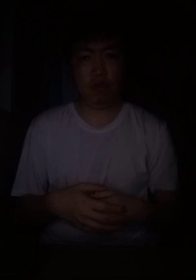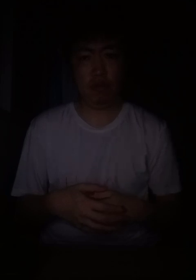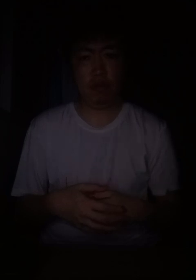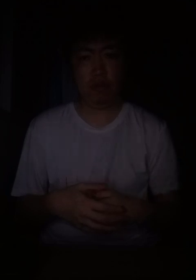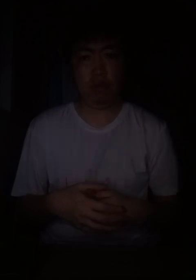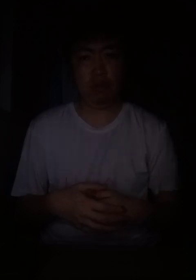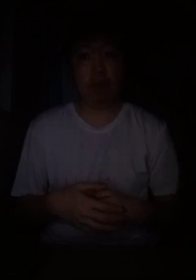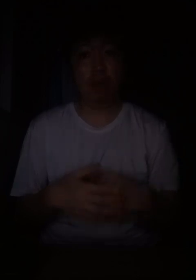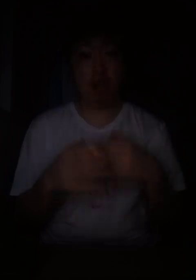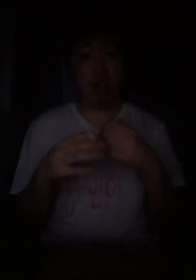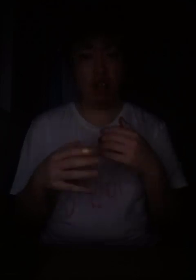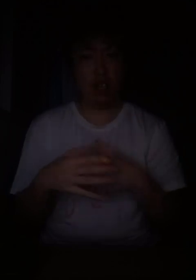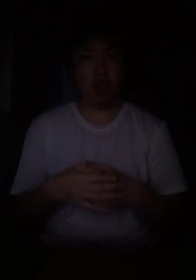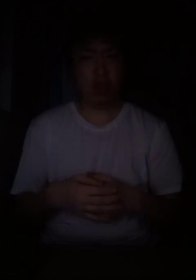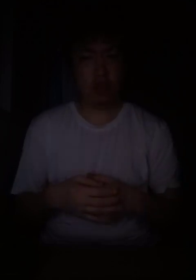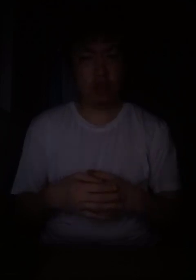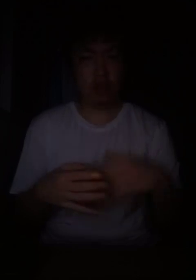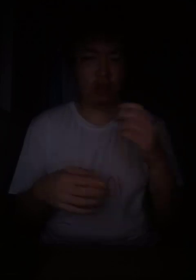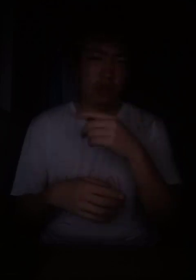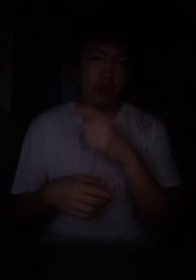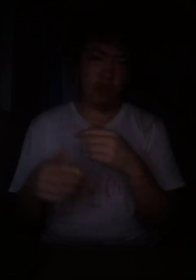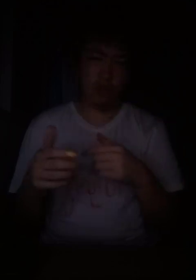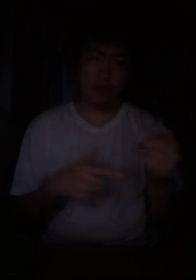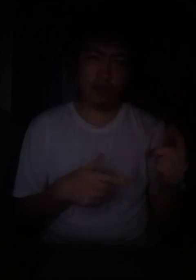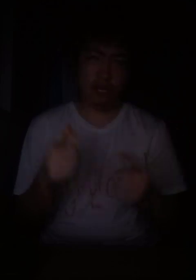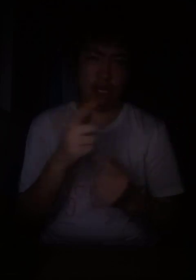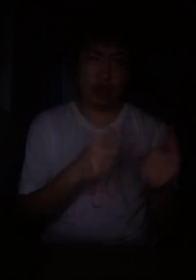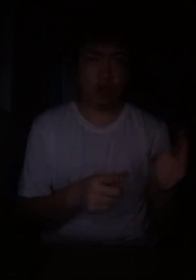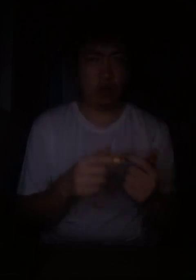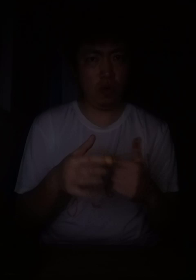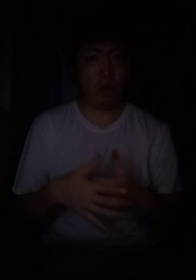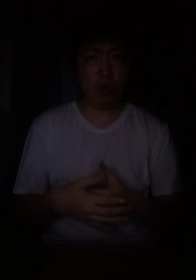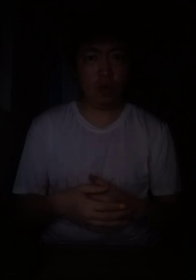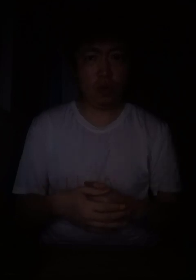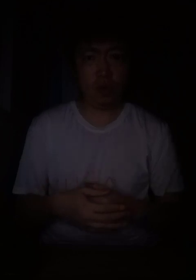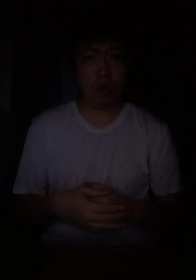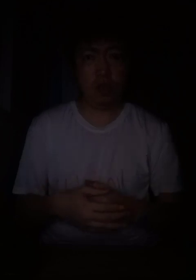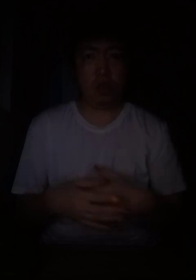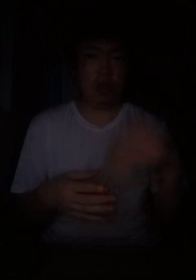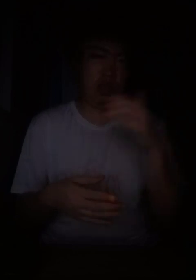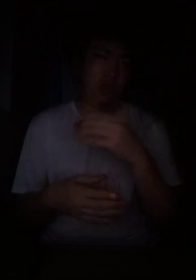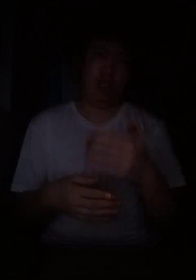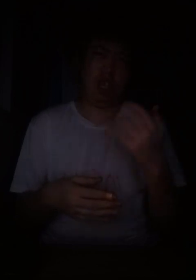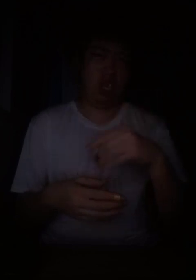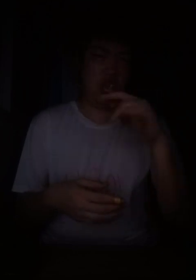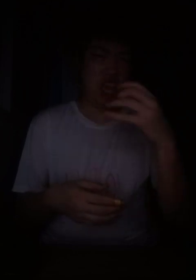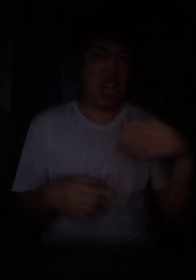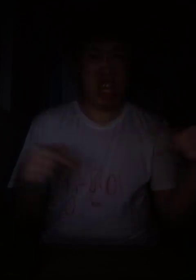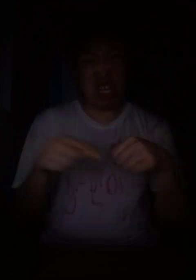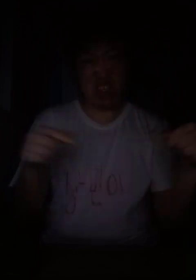네. 퇴로가 없는 링에서 이제 그야말로 화면에 보시는 것처럼 하프가 벌어지는 거예요.